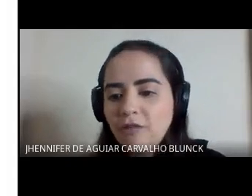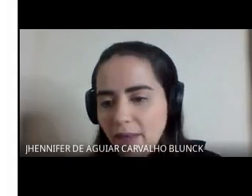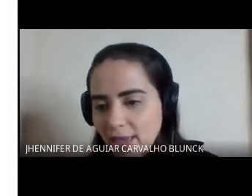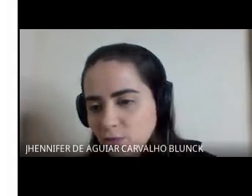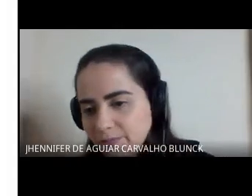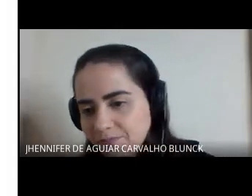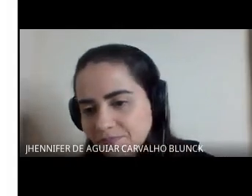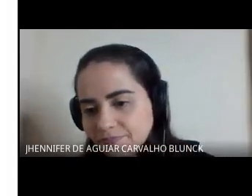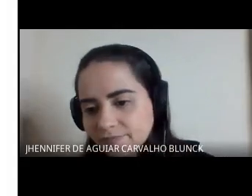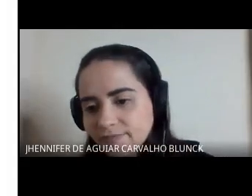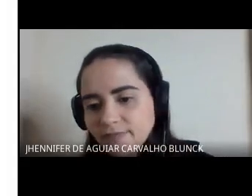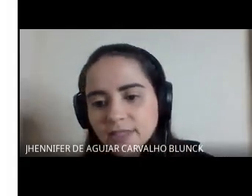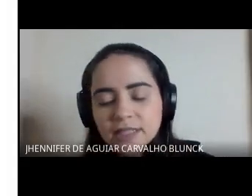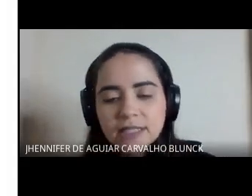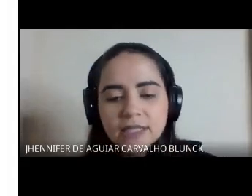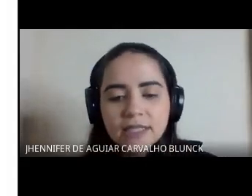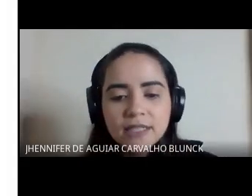uso do alfabeto?